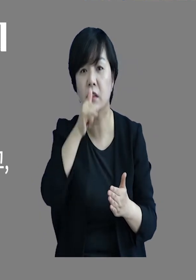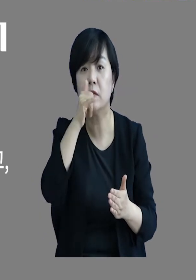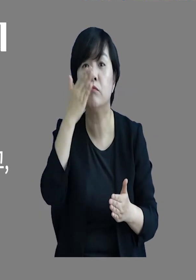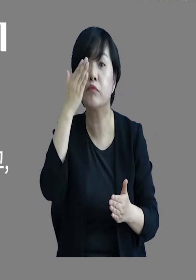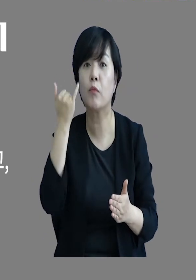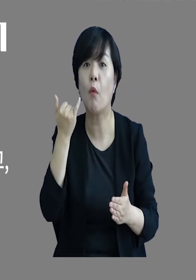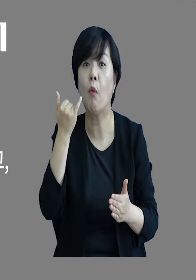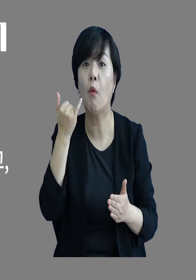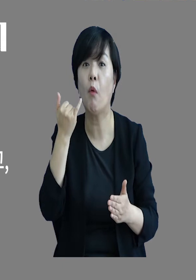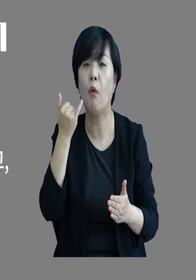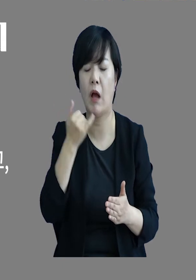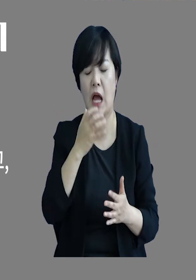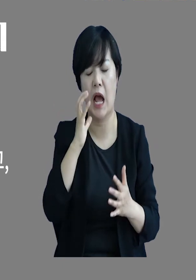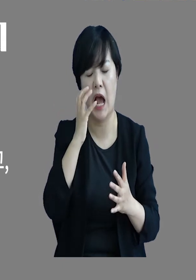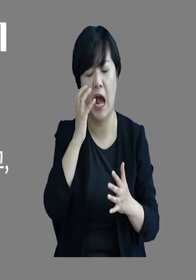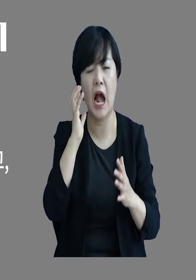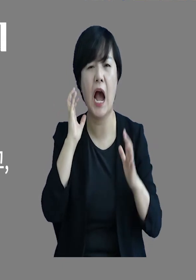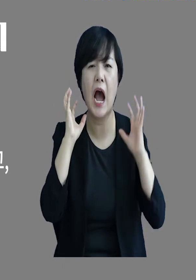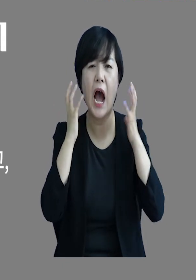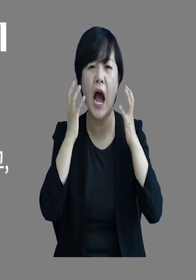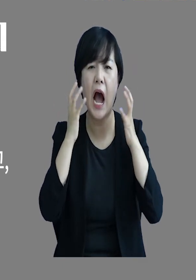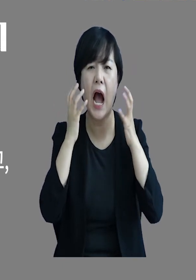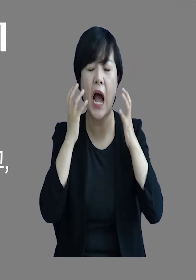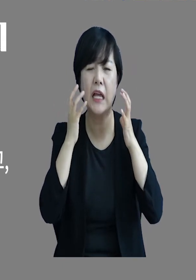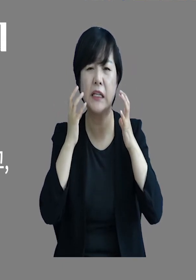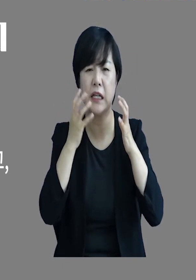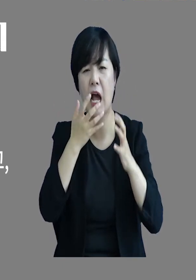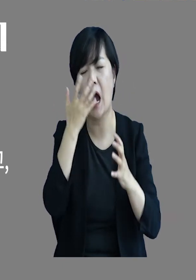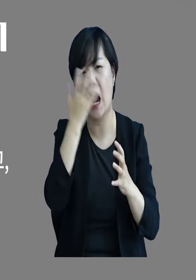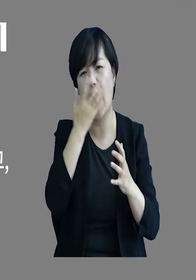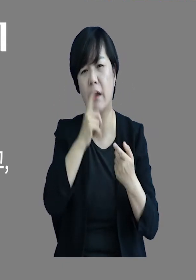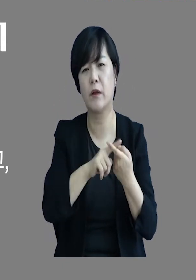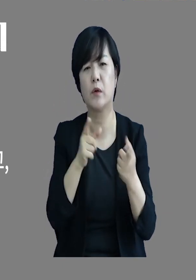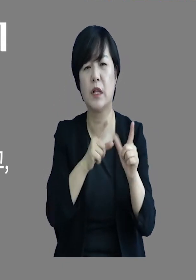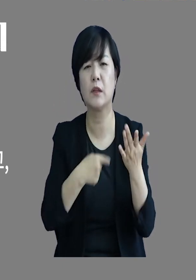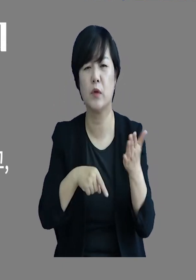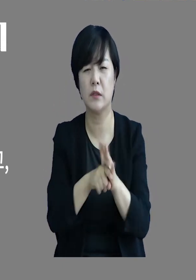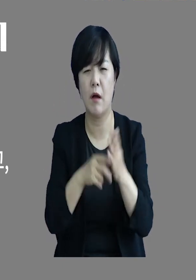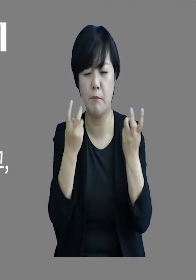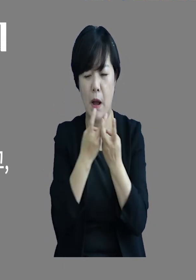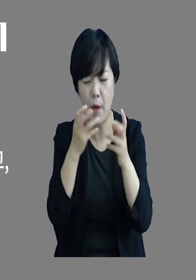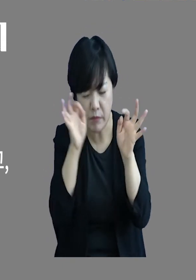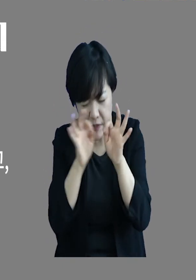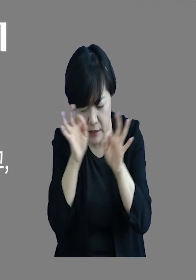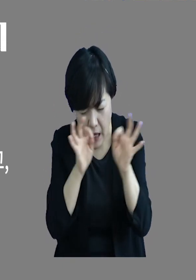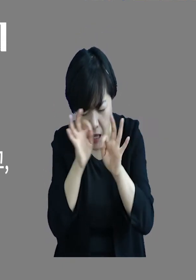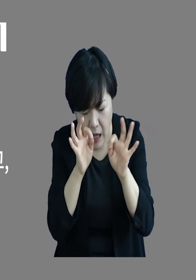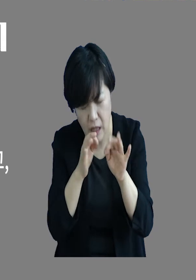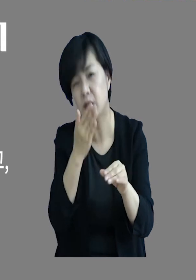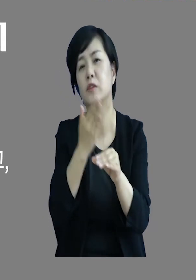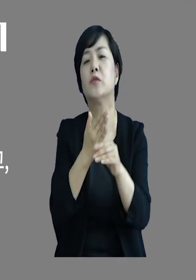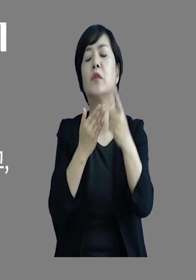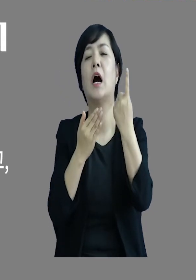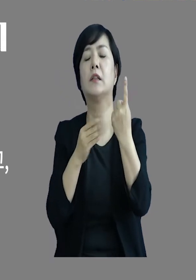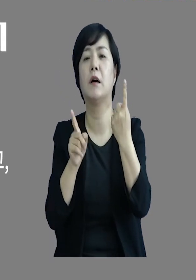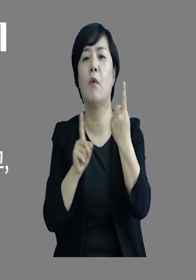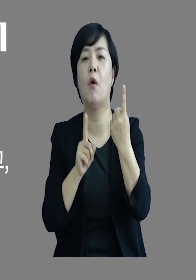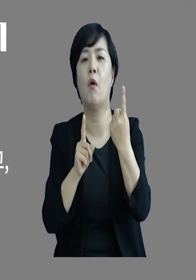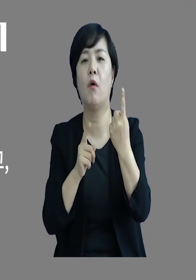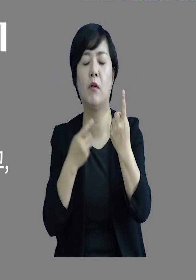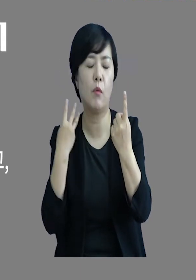대부분의 부모들은 아이가 청사회의 일원으로 살아갈 수 있는 방법을 자꾸만 찾게 되고, 그중